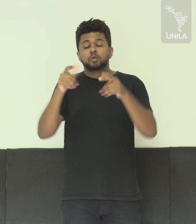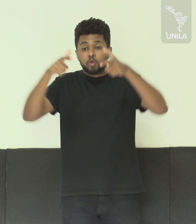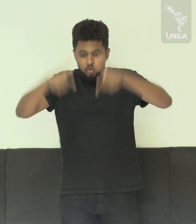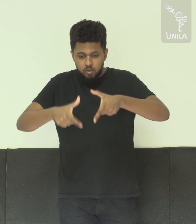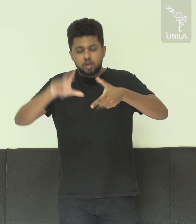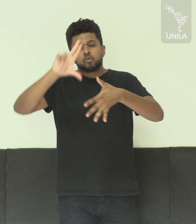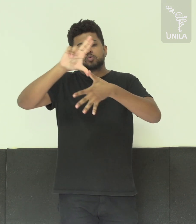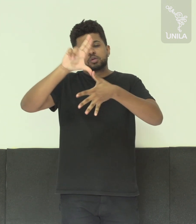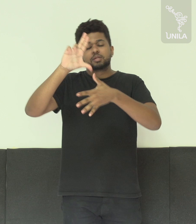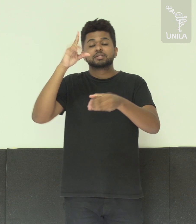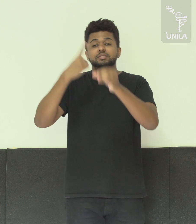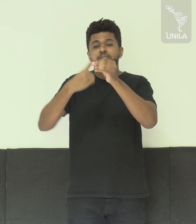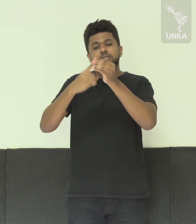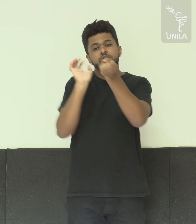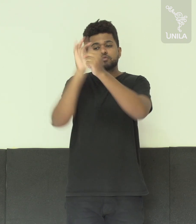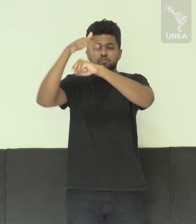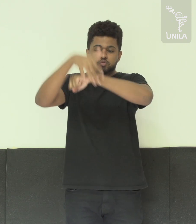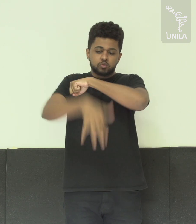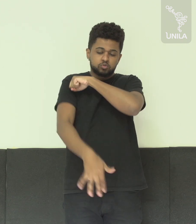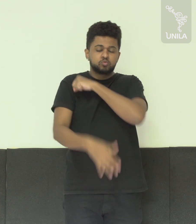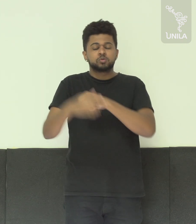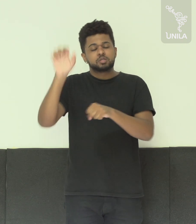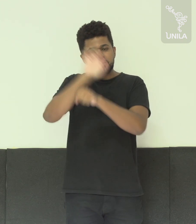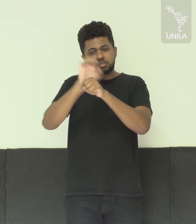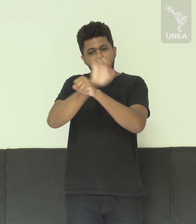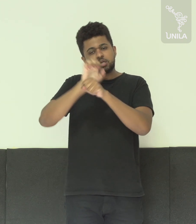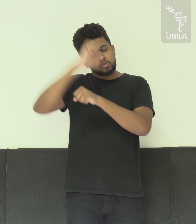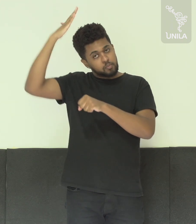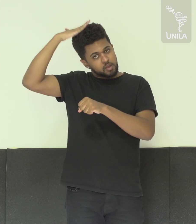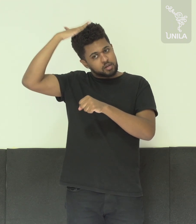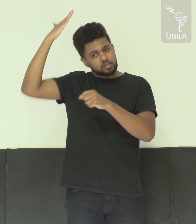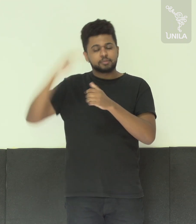da UNILA, na cidade de Foz do Iguaçu, do estado do Paraná.